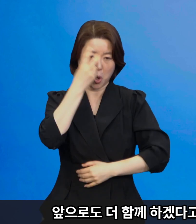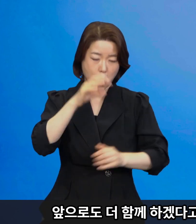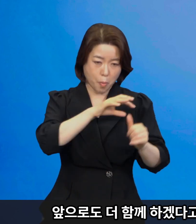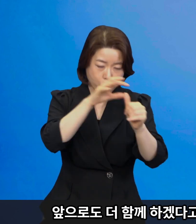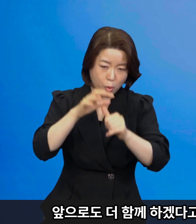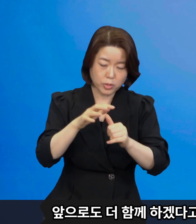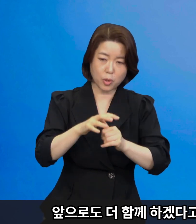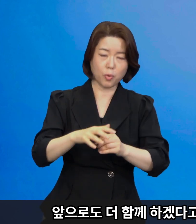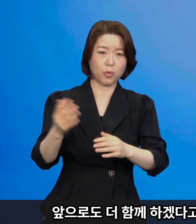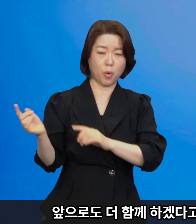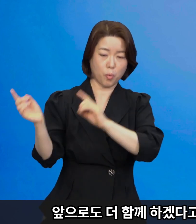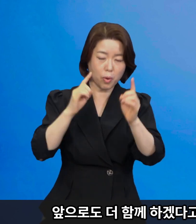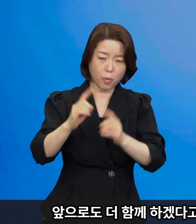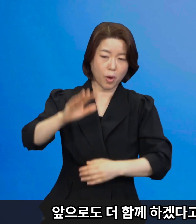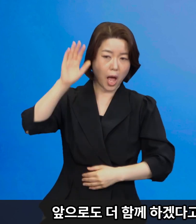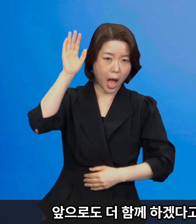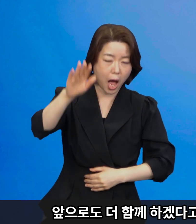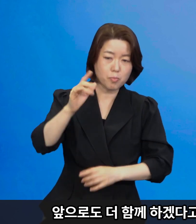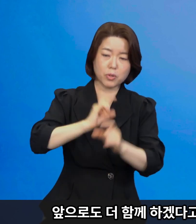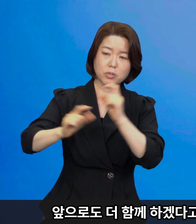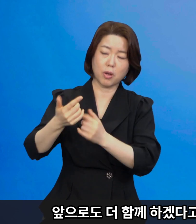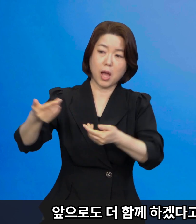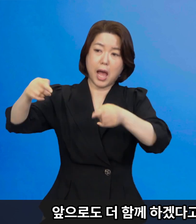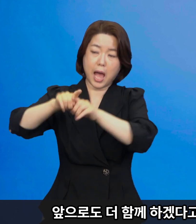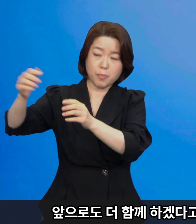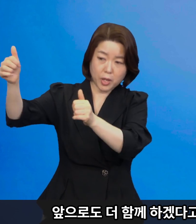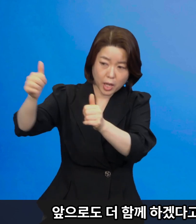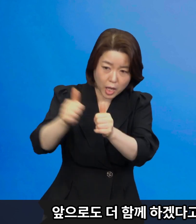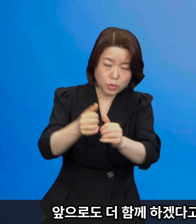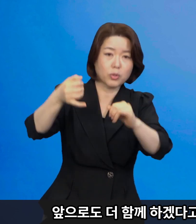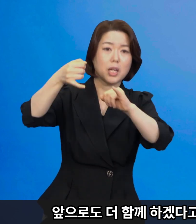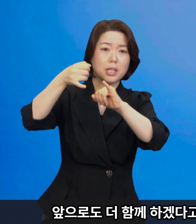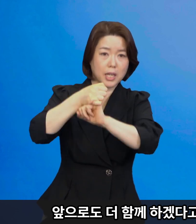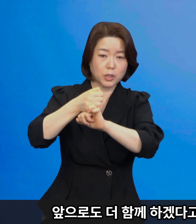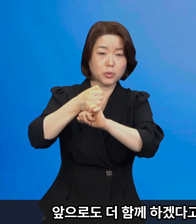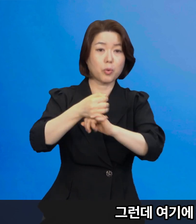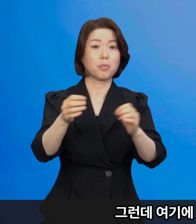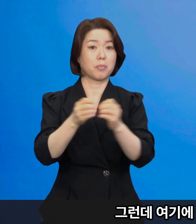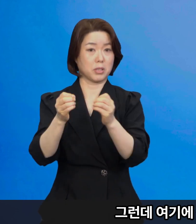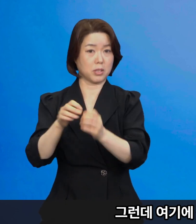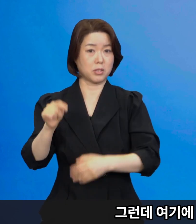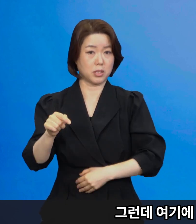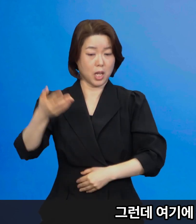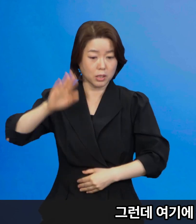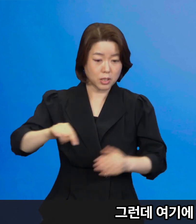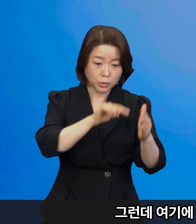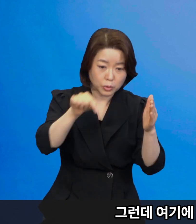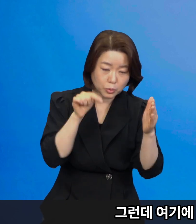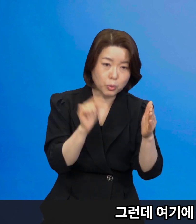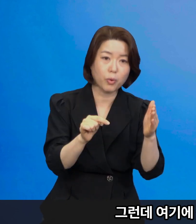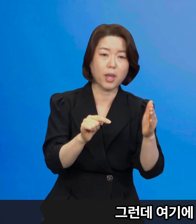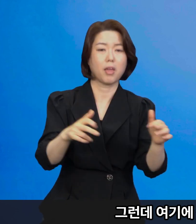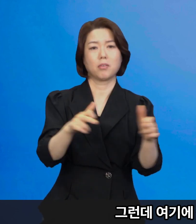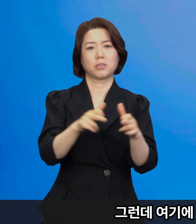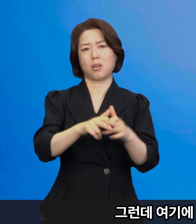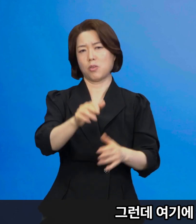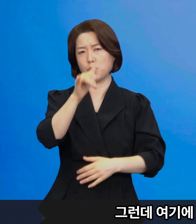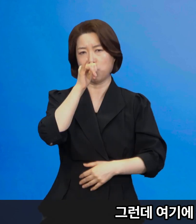회복시키시고 앞으로도 더 함께 하겠다라고 하는 약속, 언약의 메시지입니다. 그런데 여기에